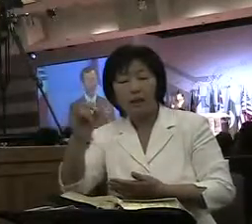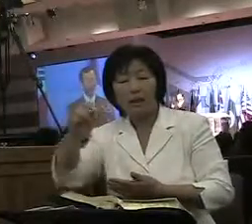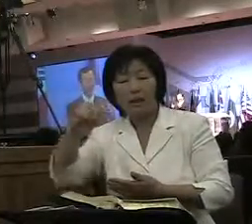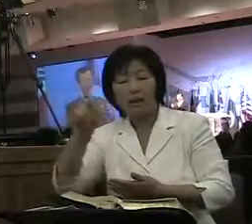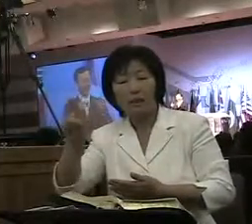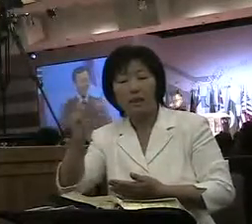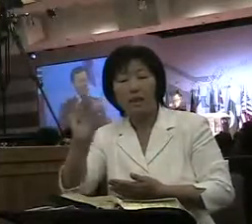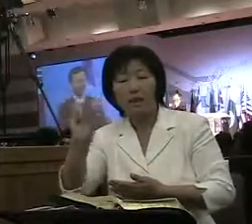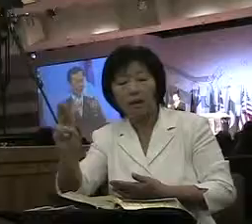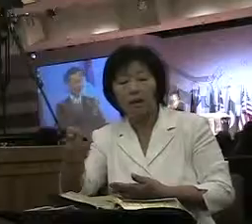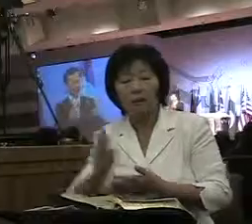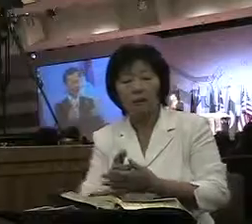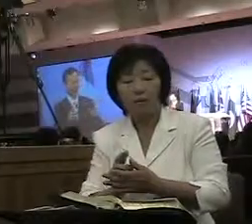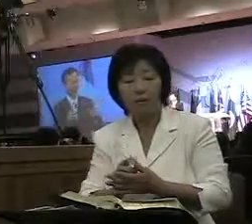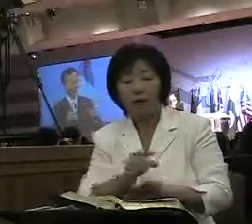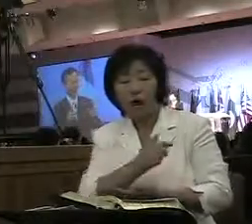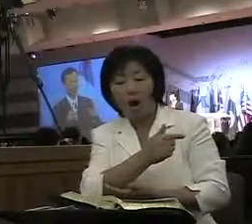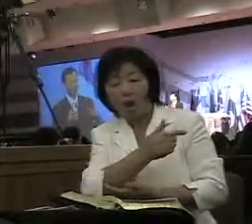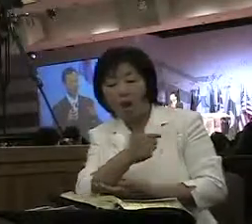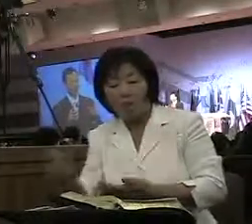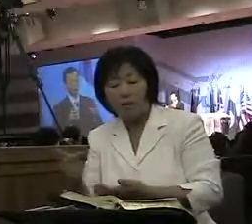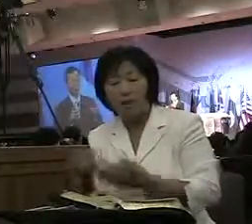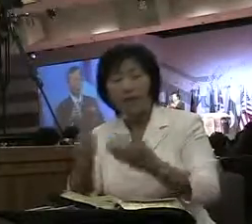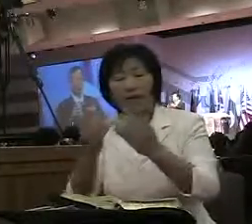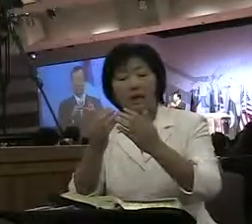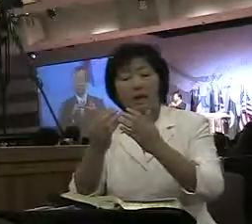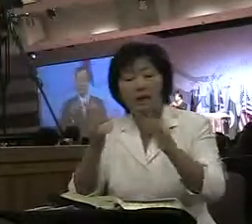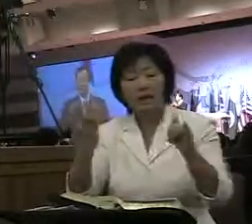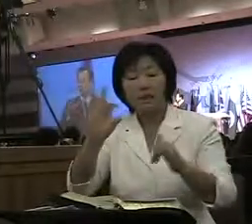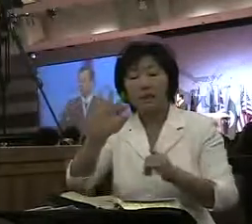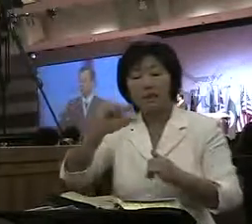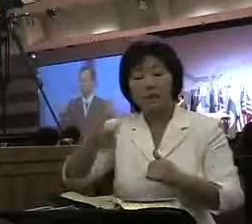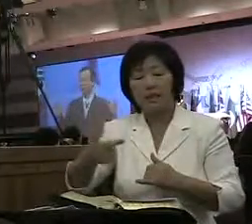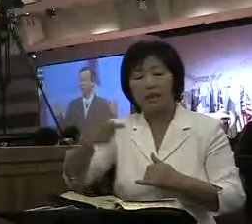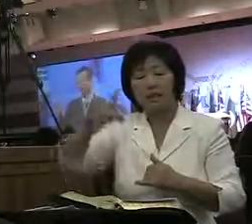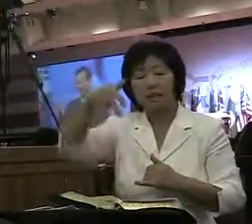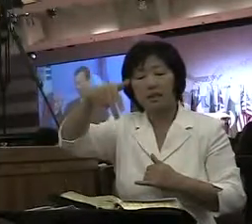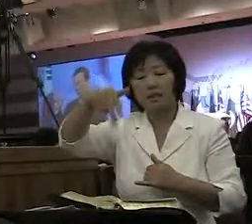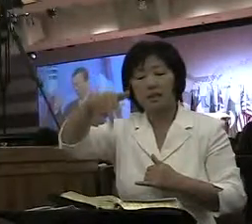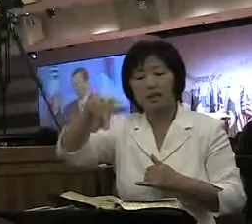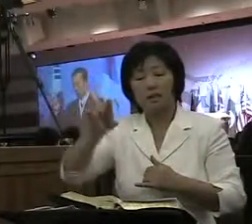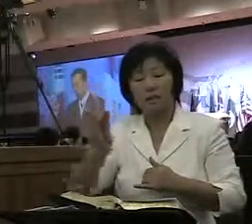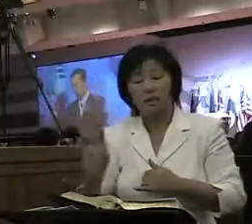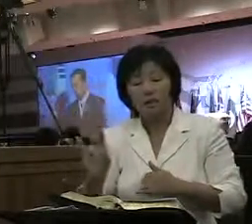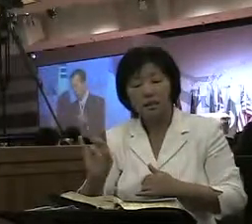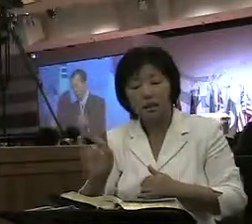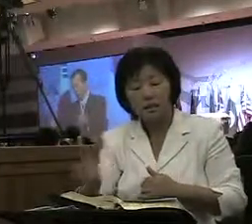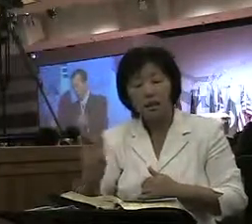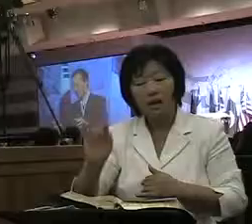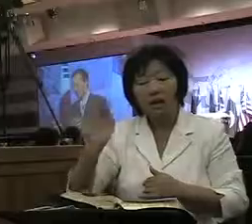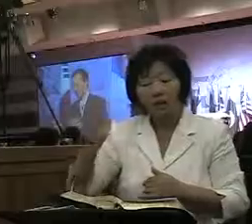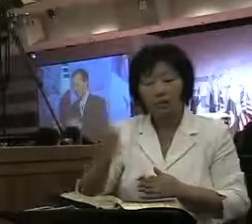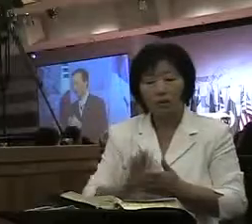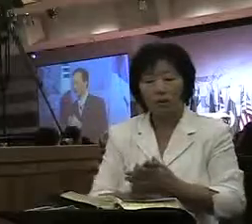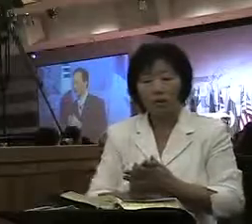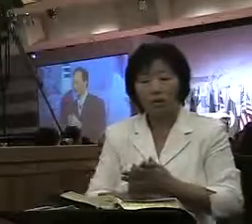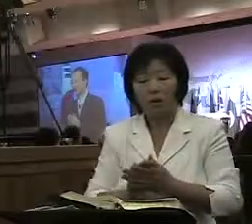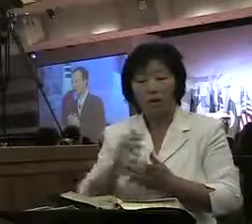엄청난 인재가 됩니다. 구약시대 모든 선지자 중에 대표적인 선지자가